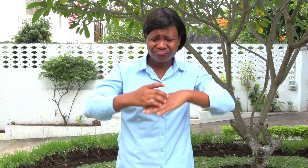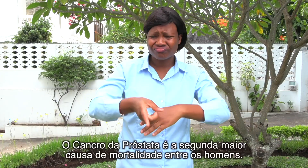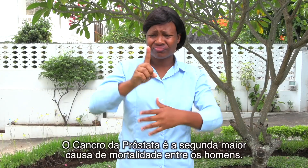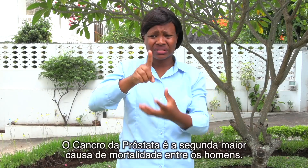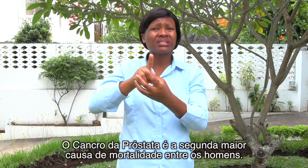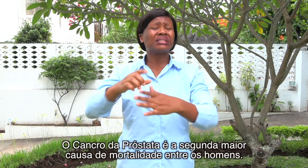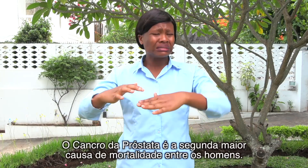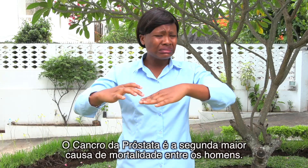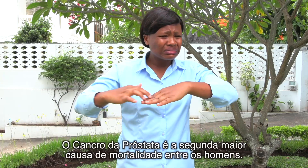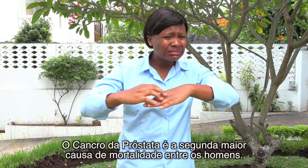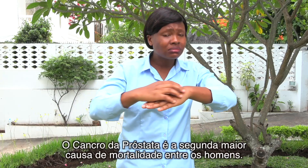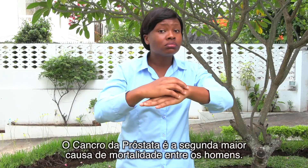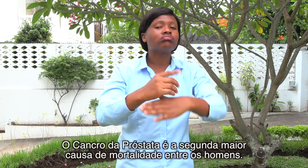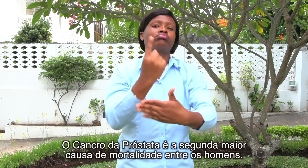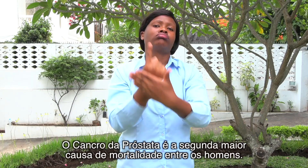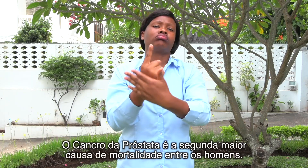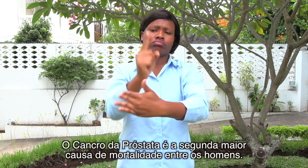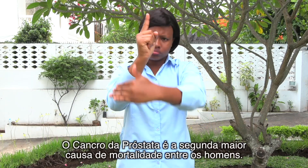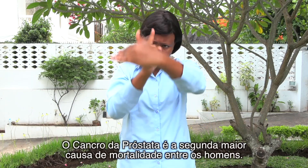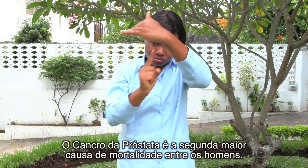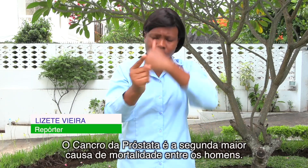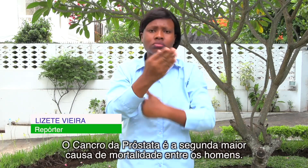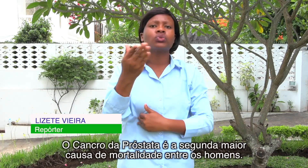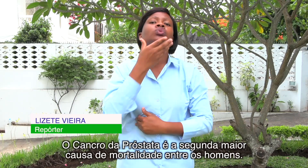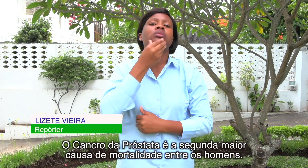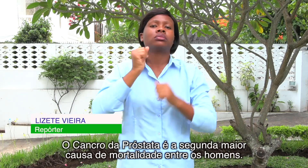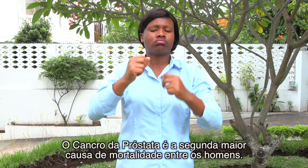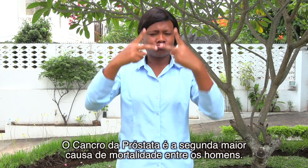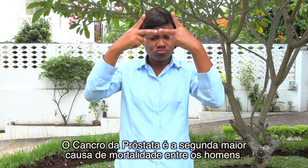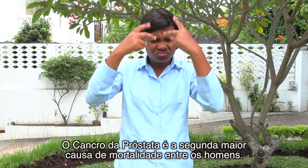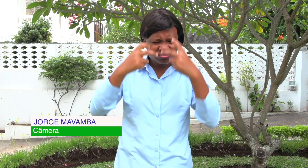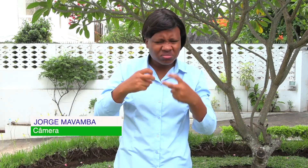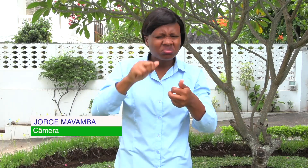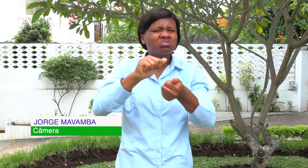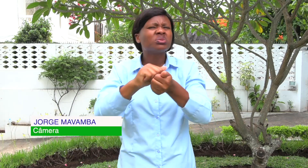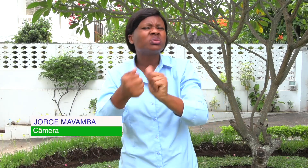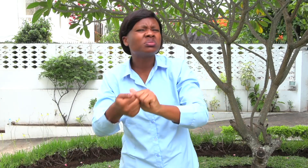O cancro da próstata é a segunda maior causa de mortalidade entre os homens.